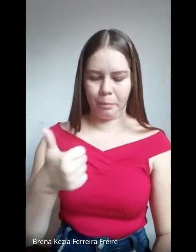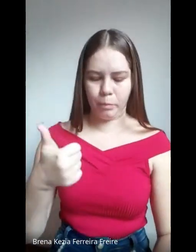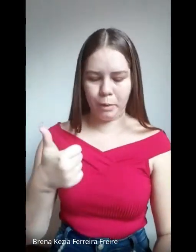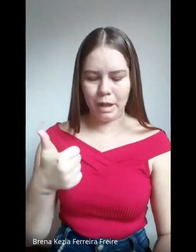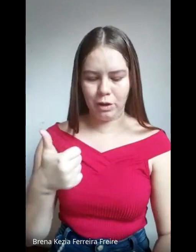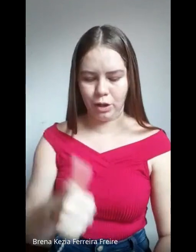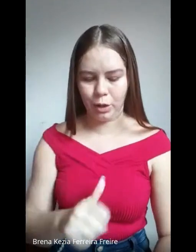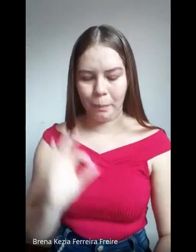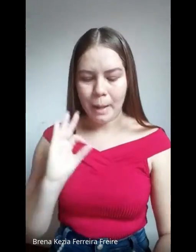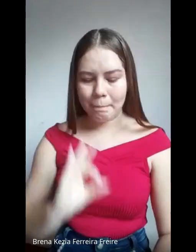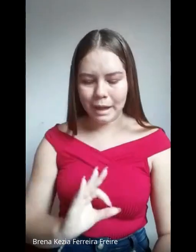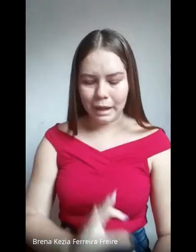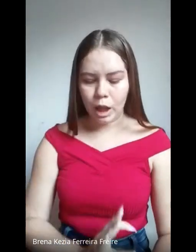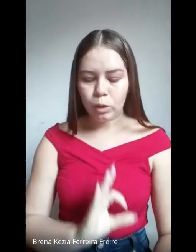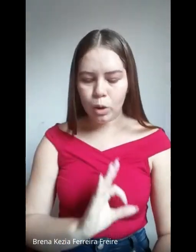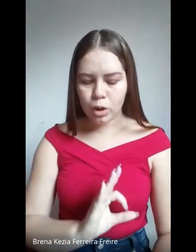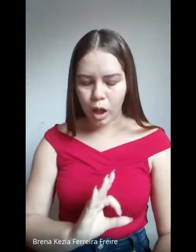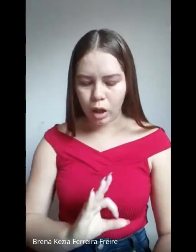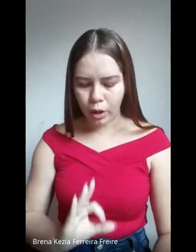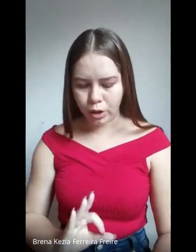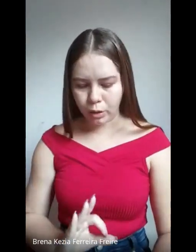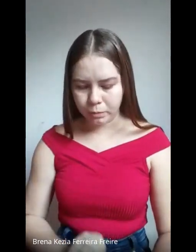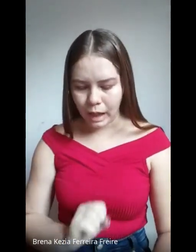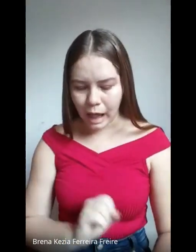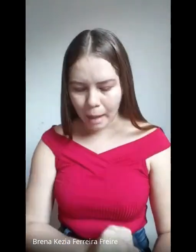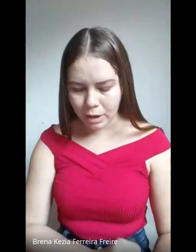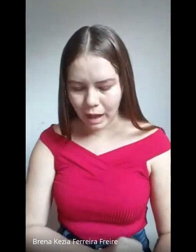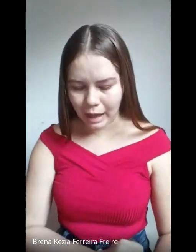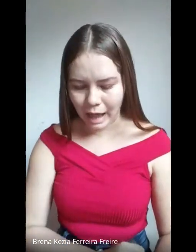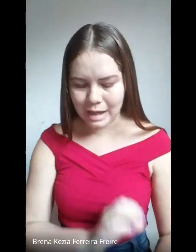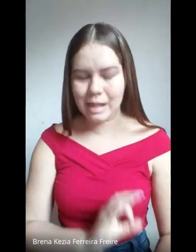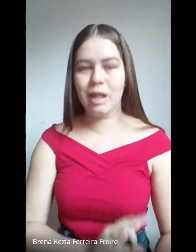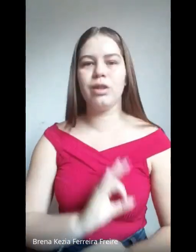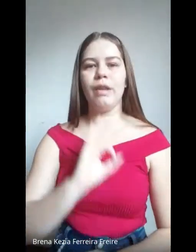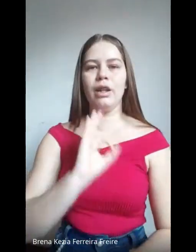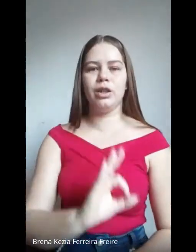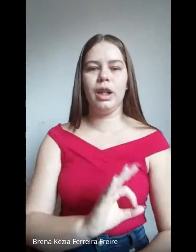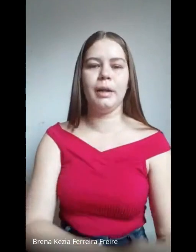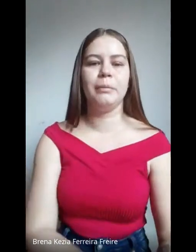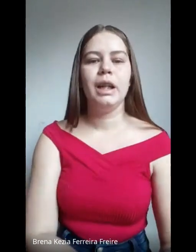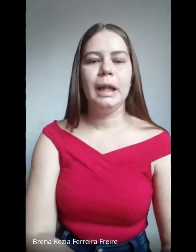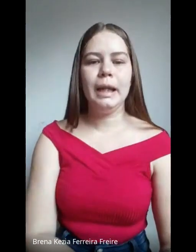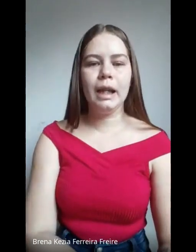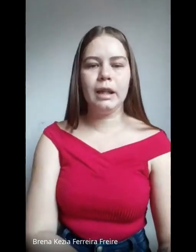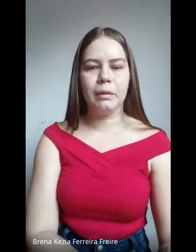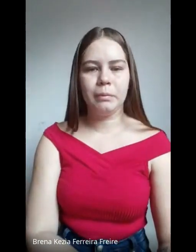Muito bem, gente. Bem, no zoológico, a bicharada se divertia. E aí?